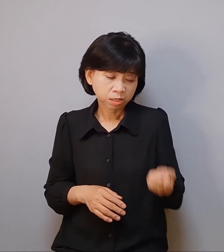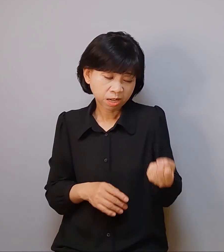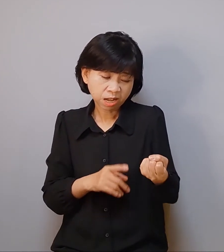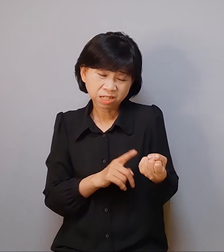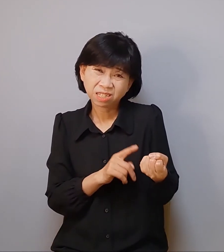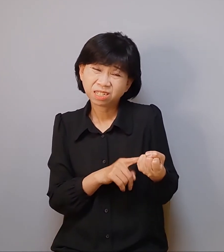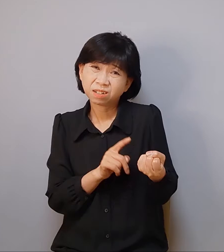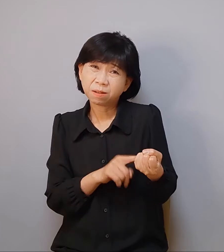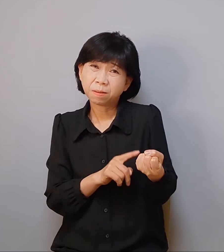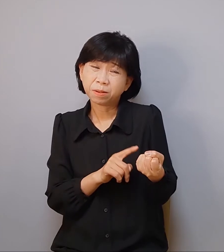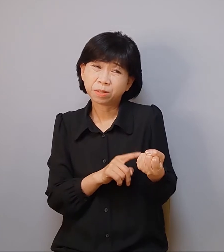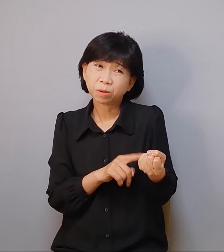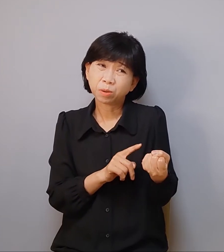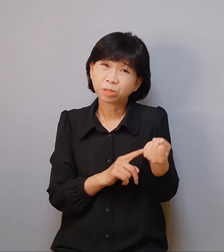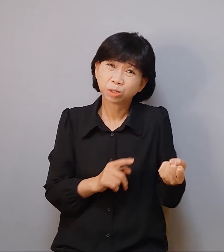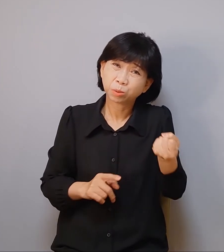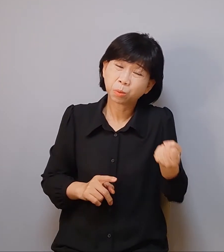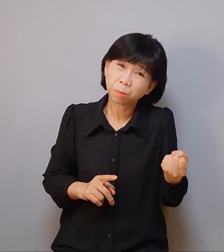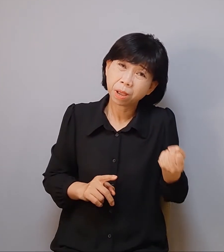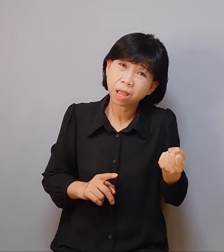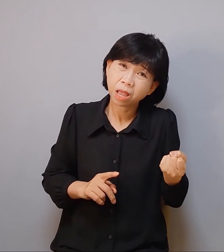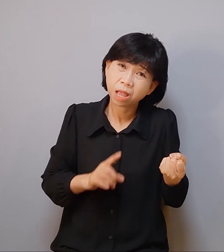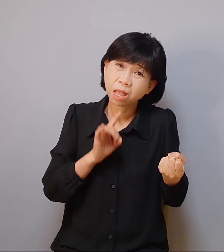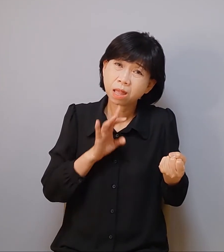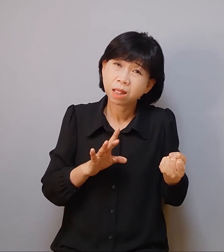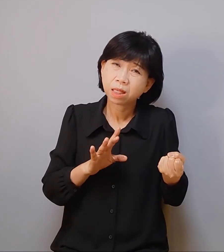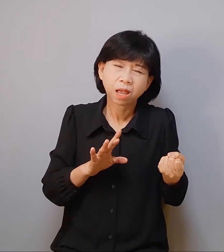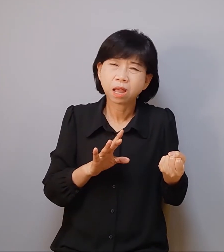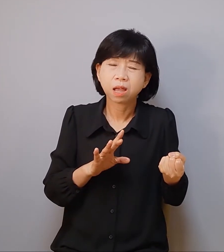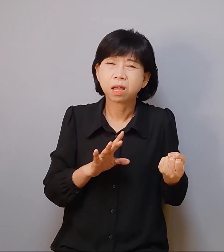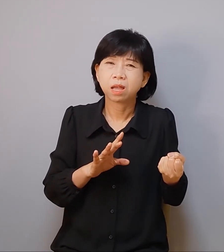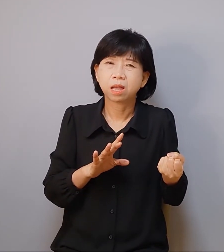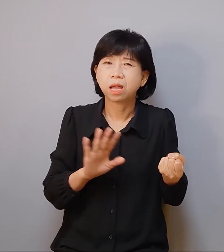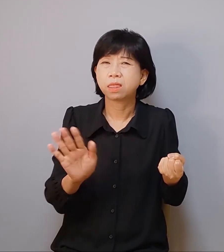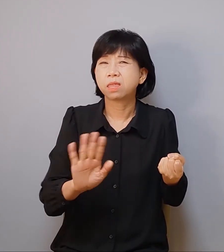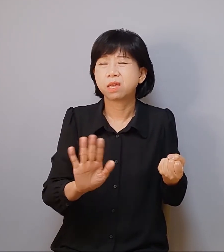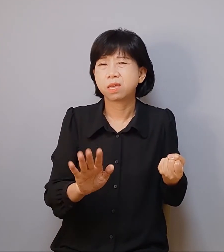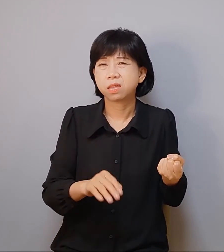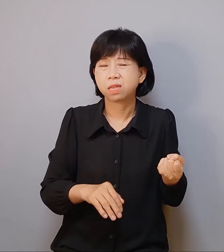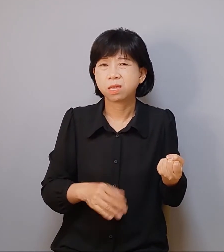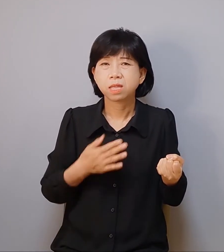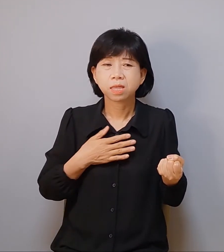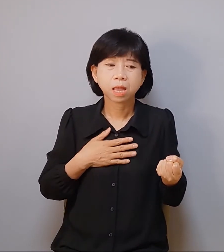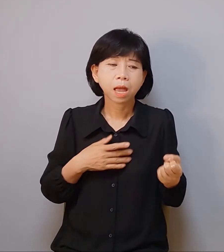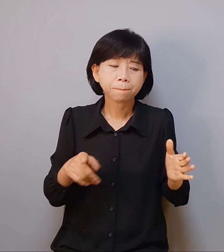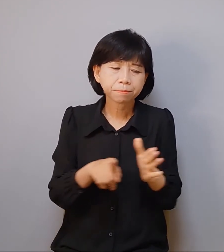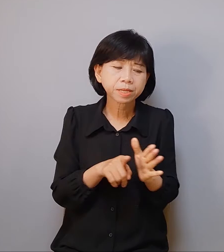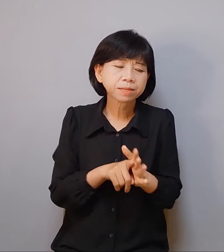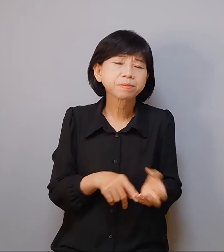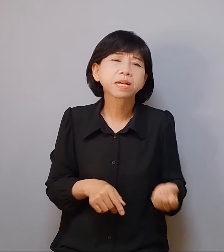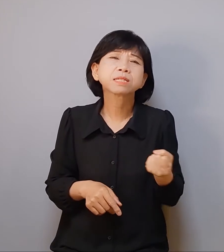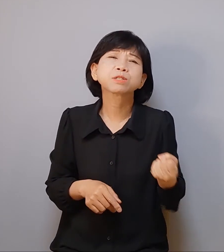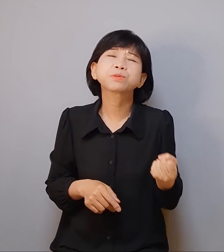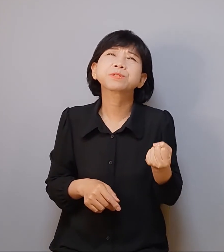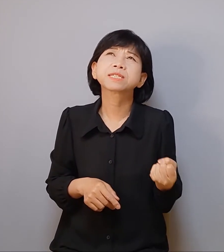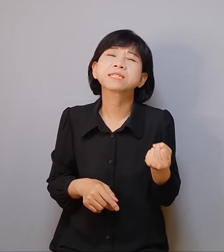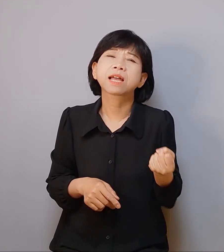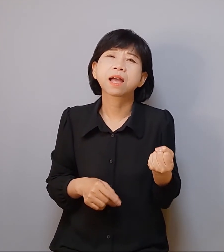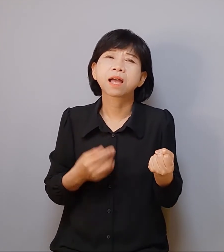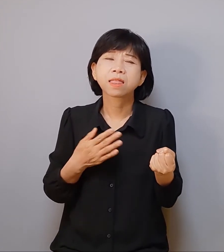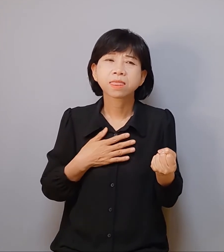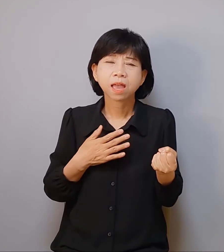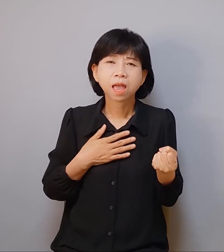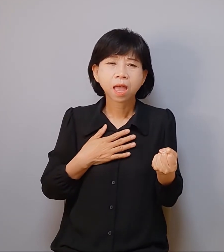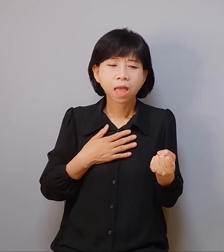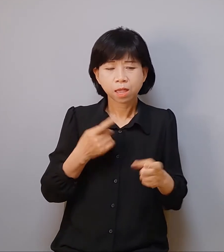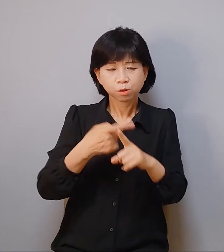신앙은 쥐고만 있는 게 아니에요. 나 믿음이 있는데, 나 교회 오래 다녔는데, 교회에서 내가